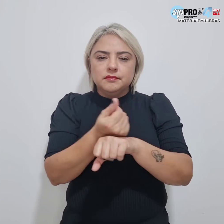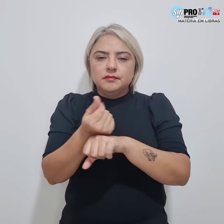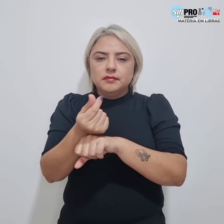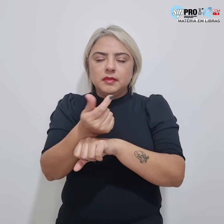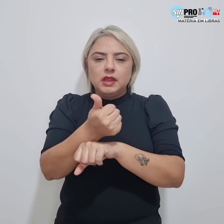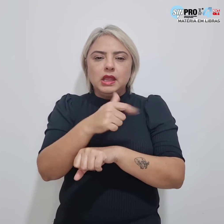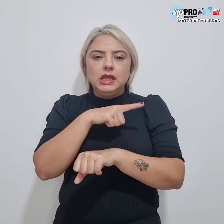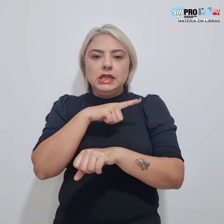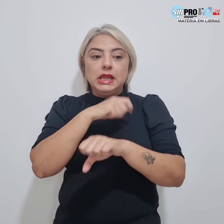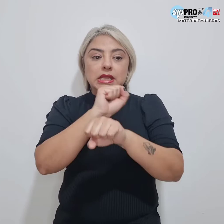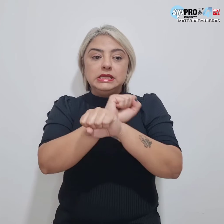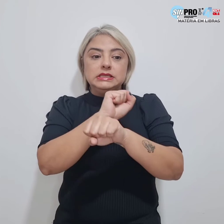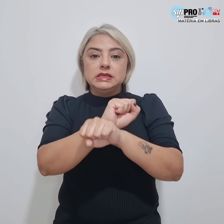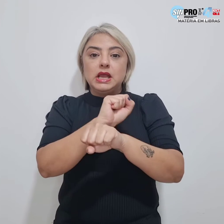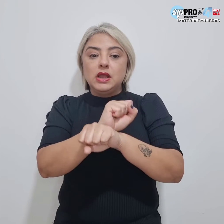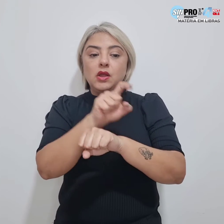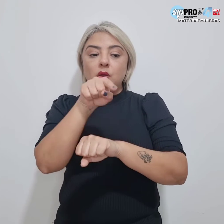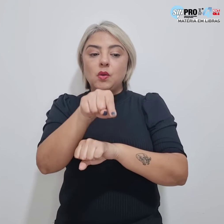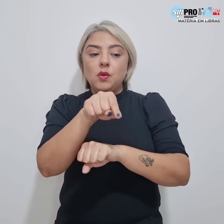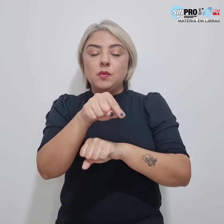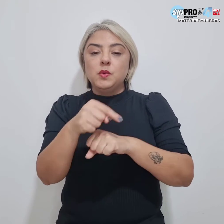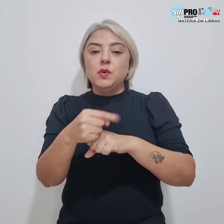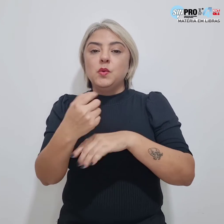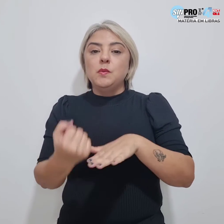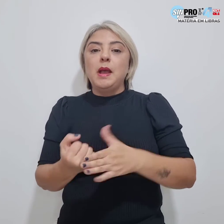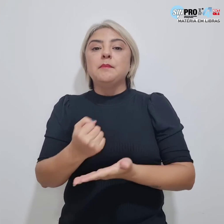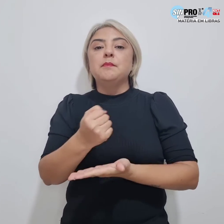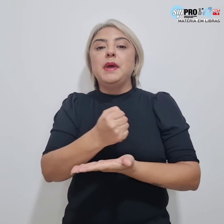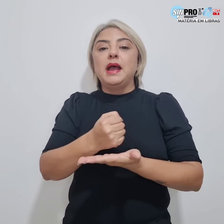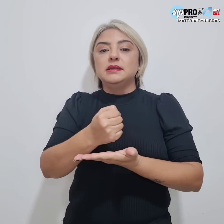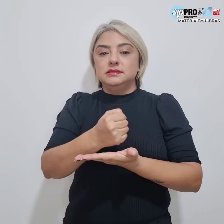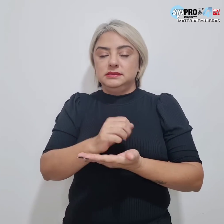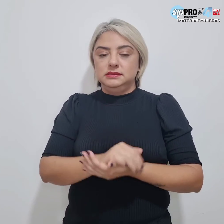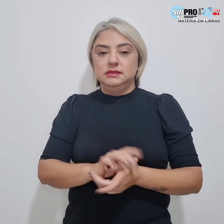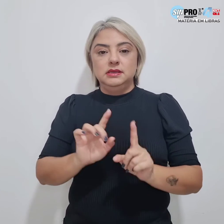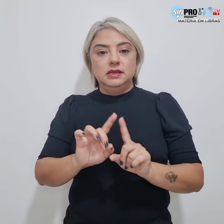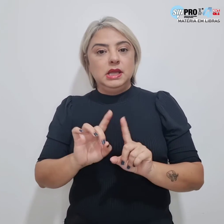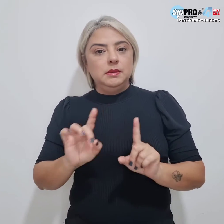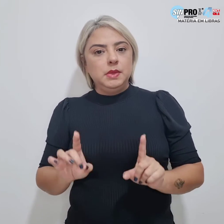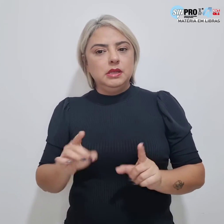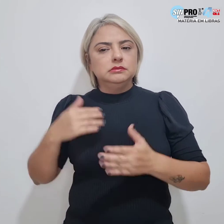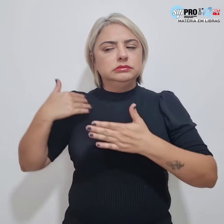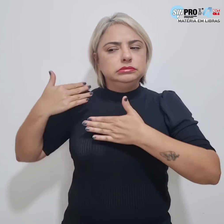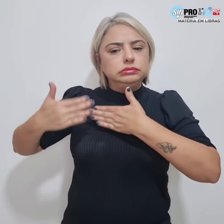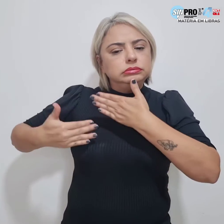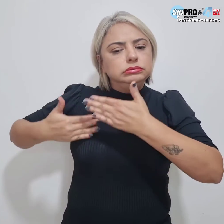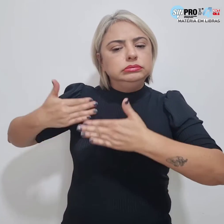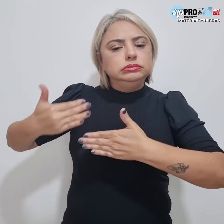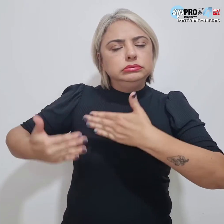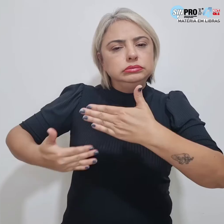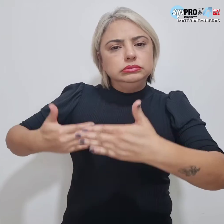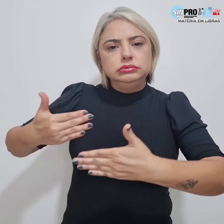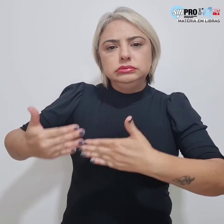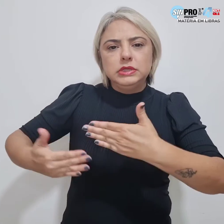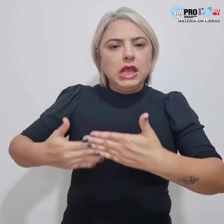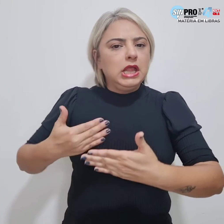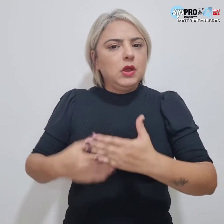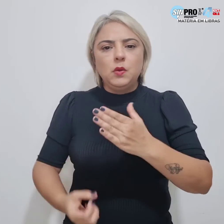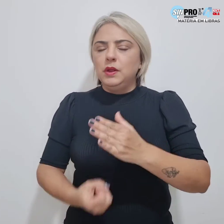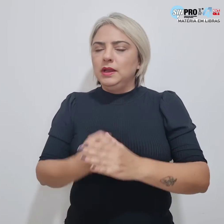que tem a escravidão como um de seus pilares. Mesmo com o passar dos anos, não foram criadas as